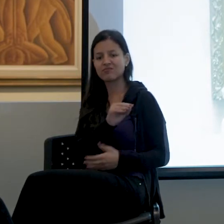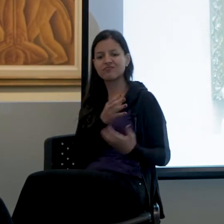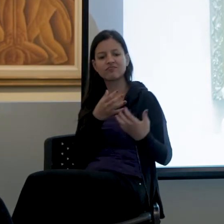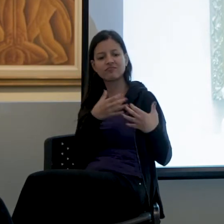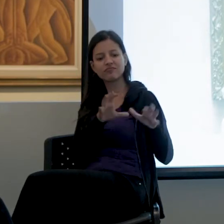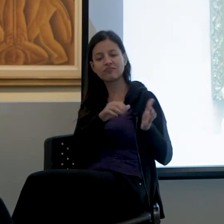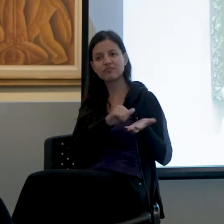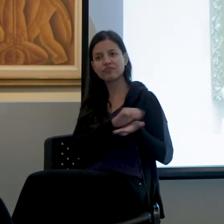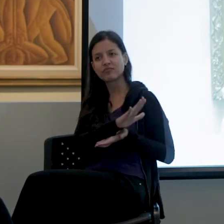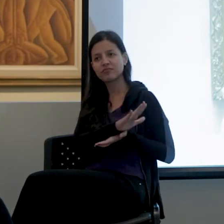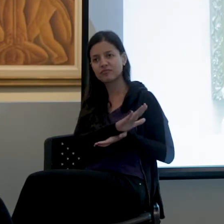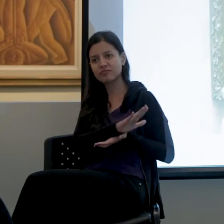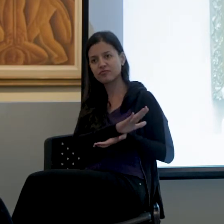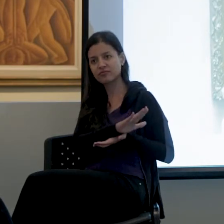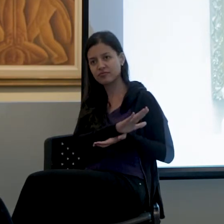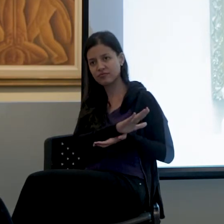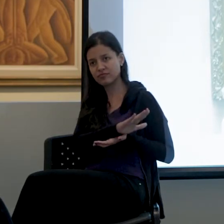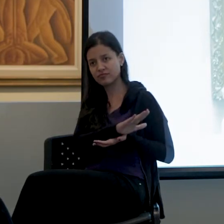recusados.